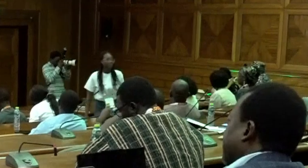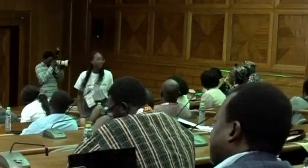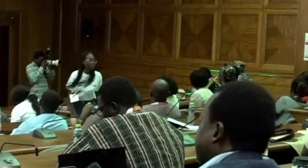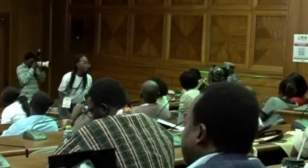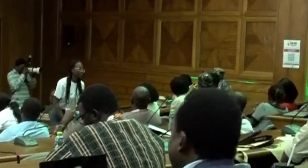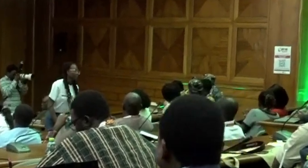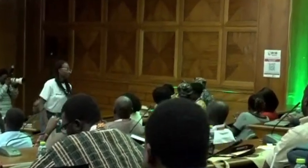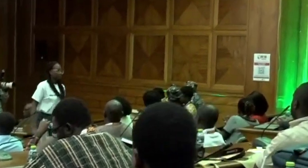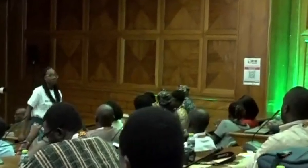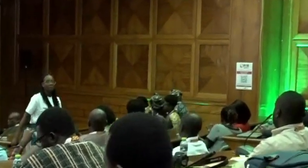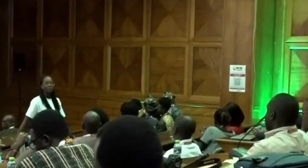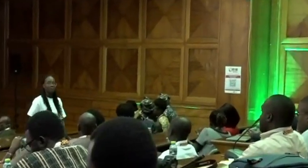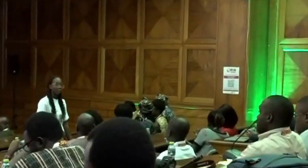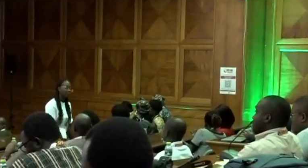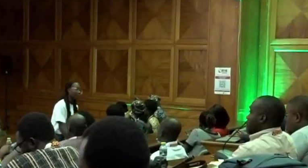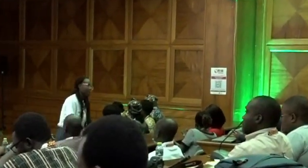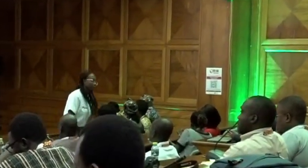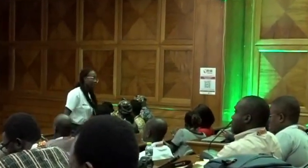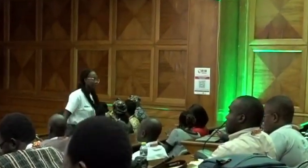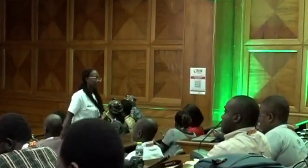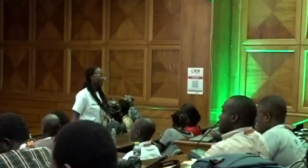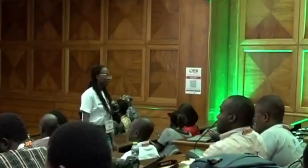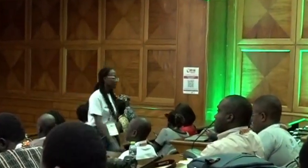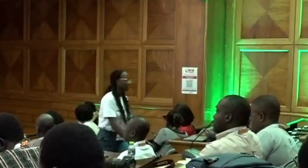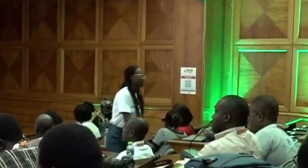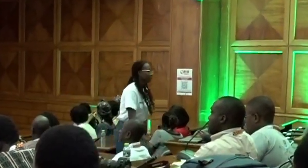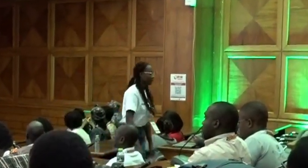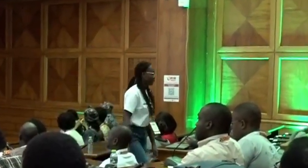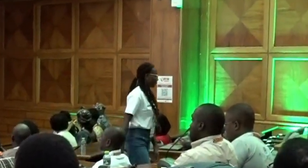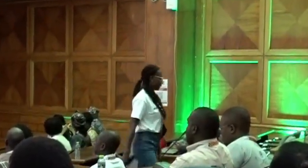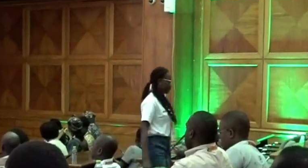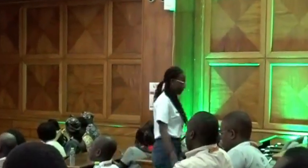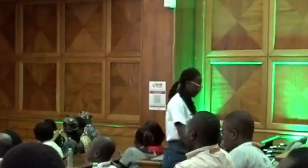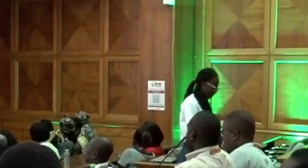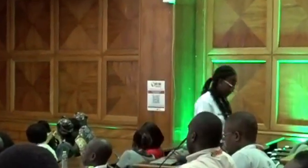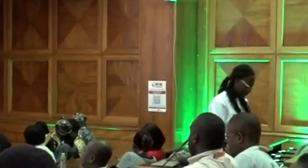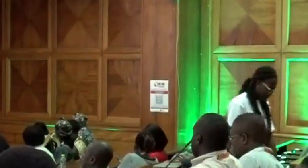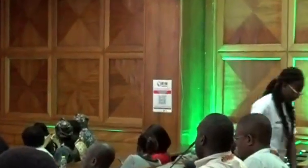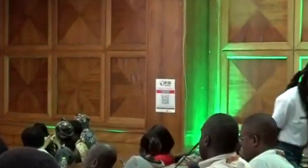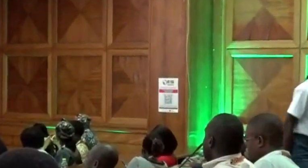Bonjour à tous, Valentin Keipo de la Côte d'Ivoire.